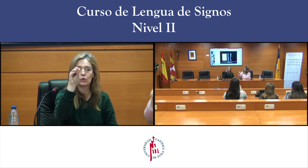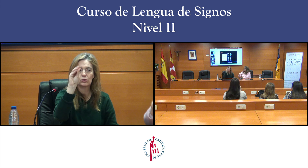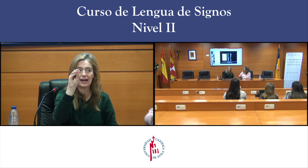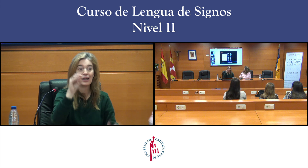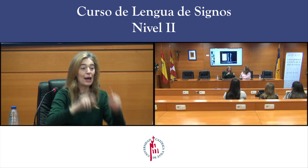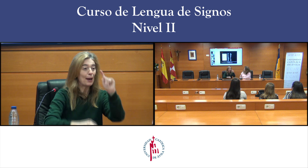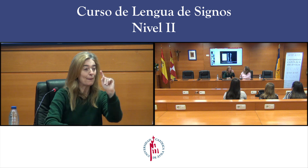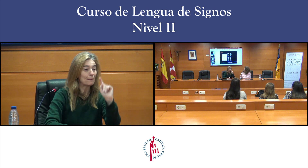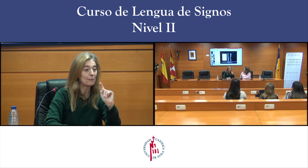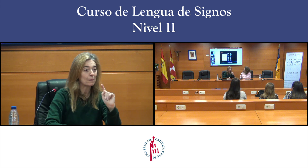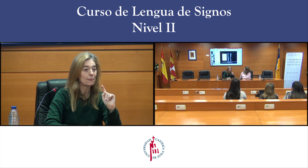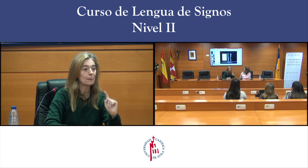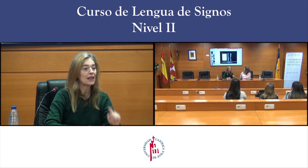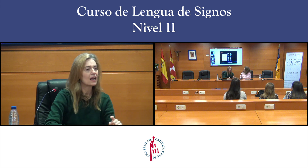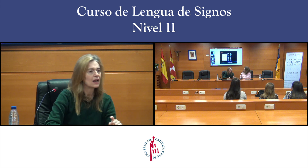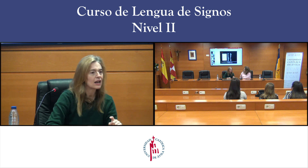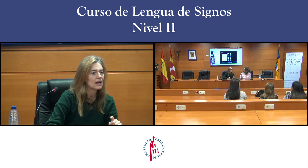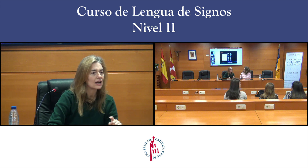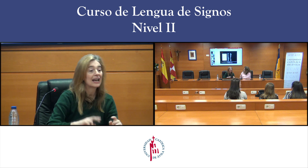preguntáis responder